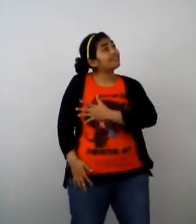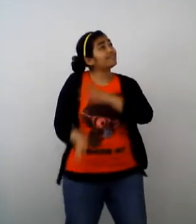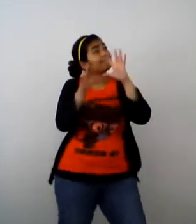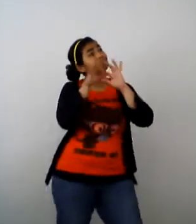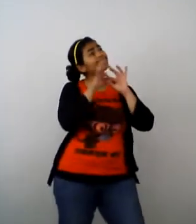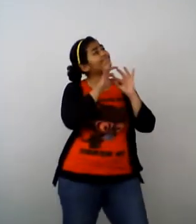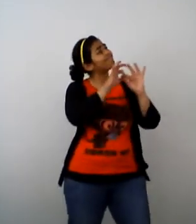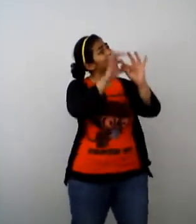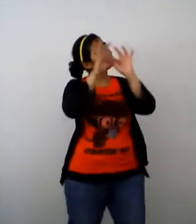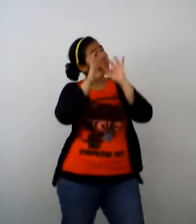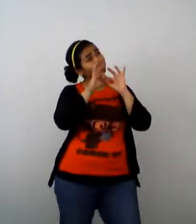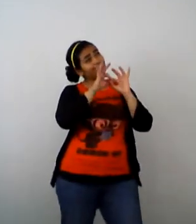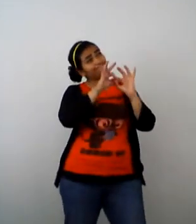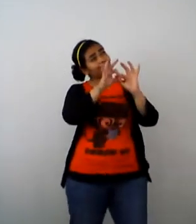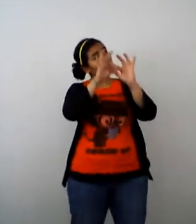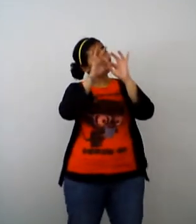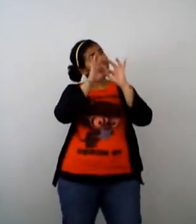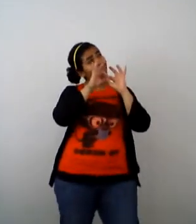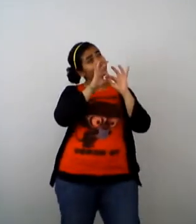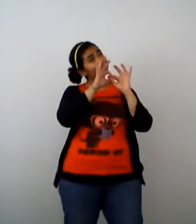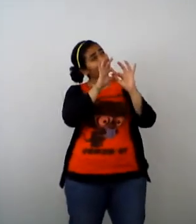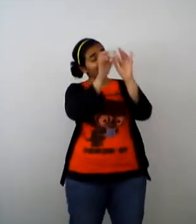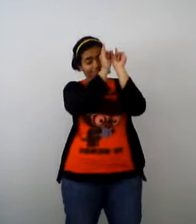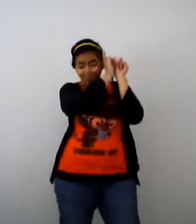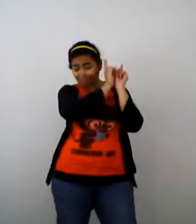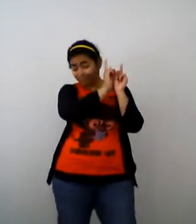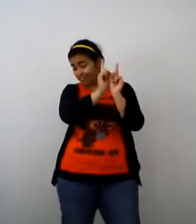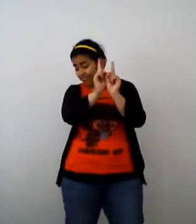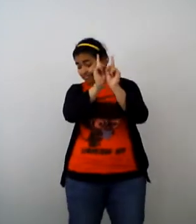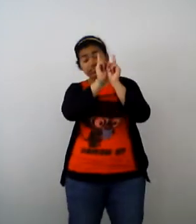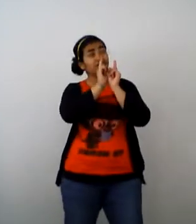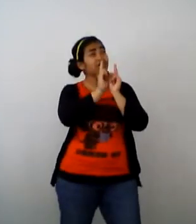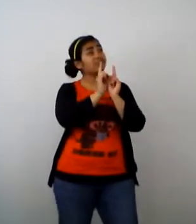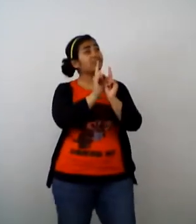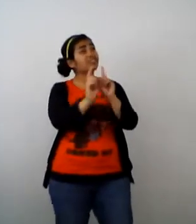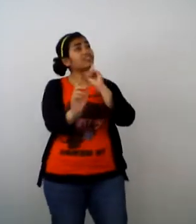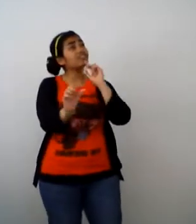Te necesito, Dios. Te necesito.